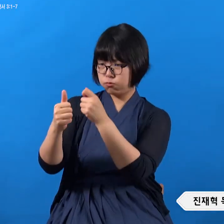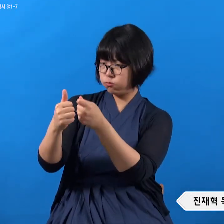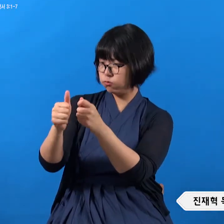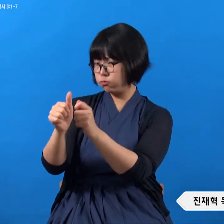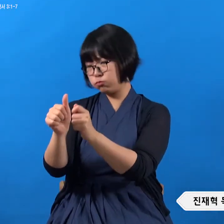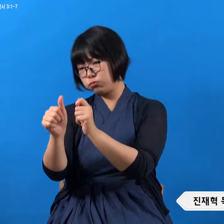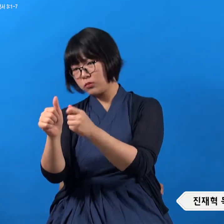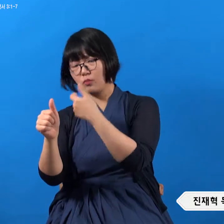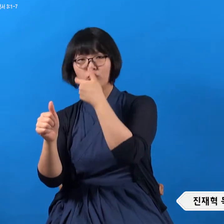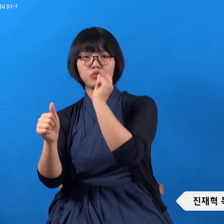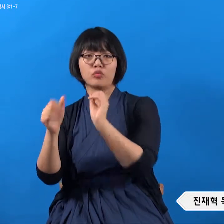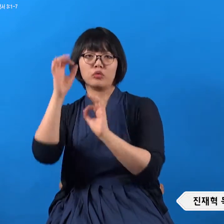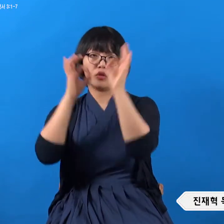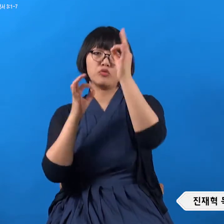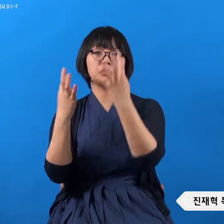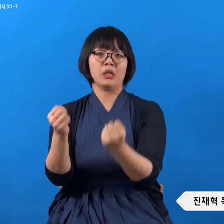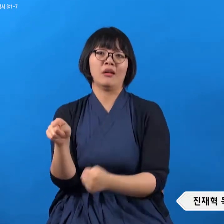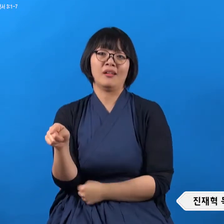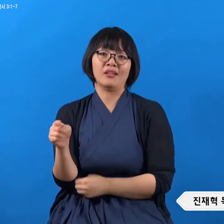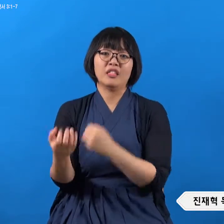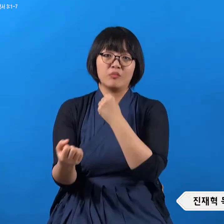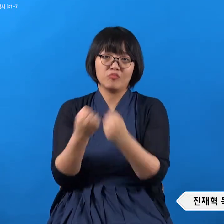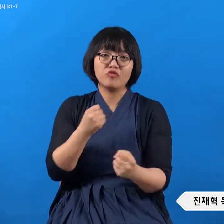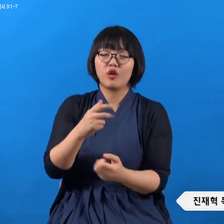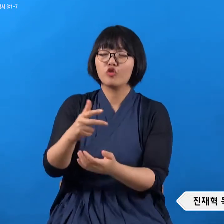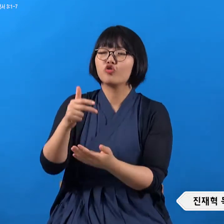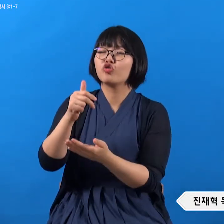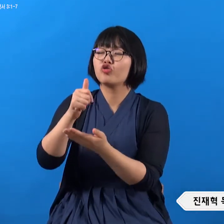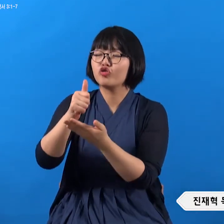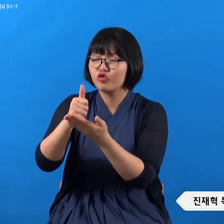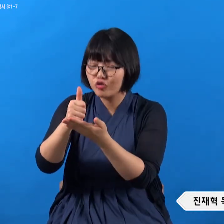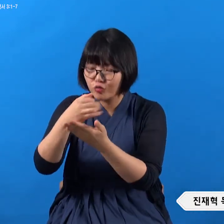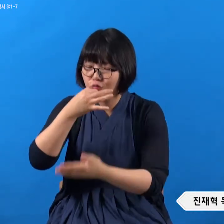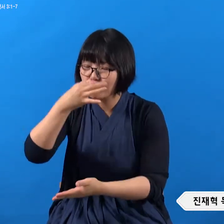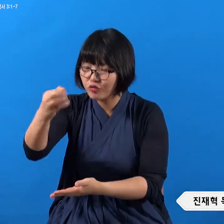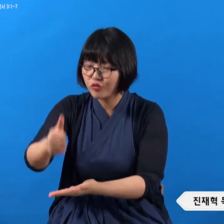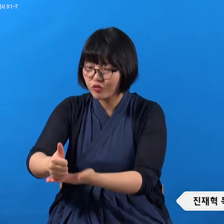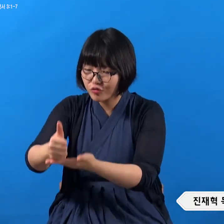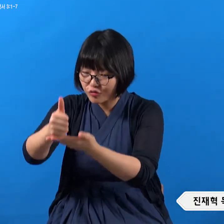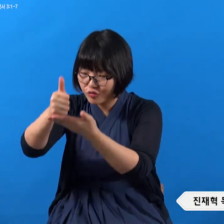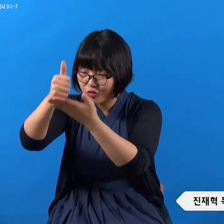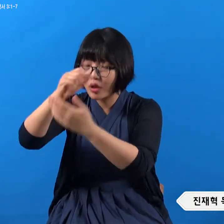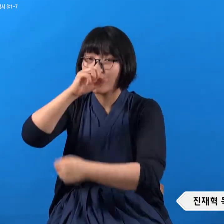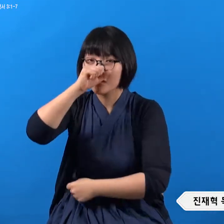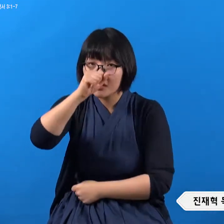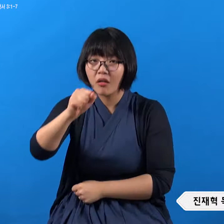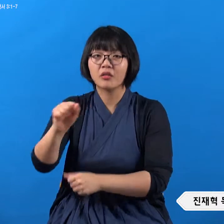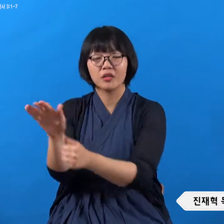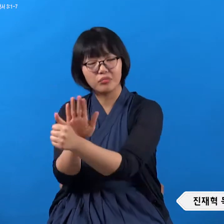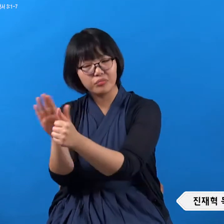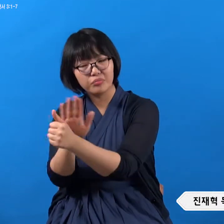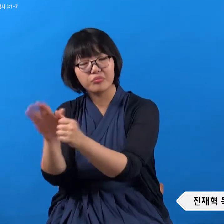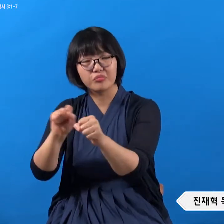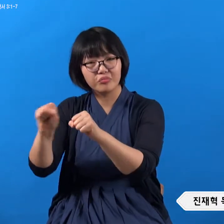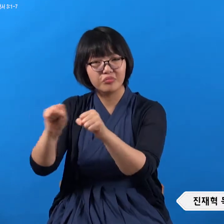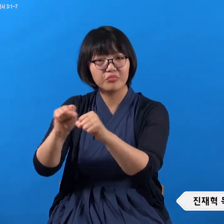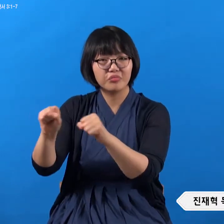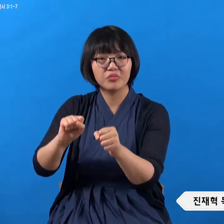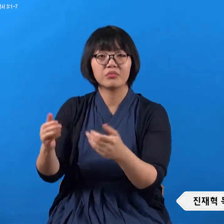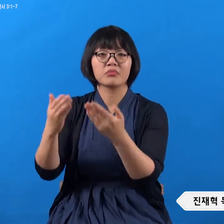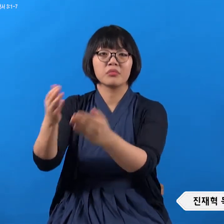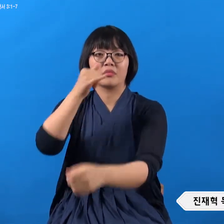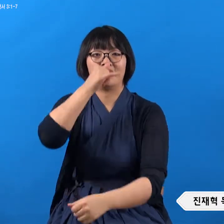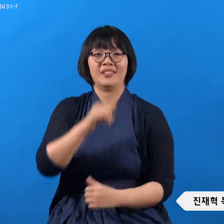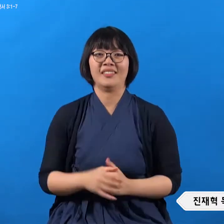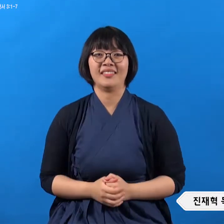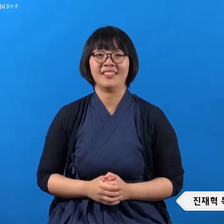남편이었습니다. 그럼에도 불구하고 사라는 주라 칭하며 순종하고 선을 행했다라고